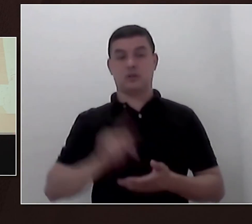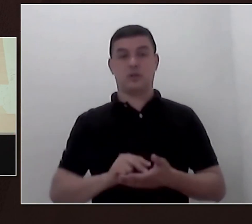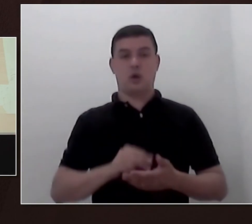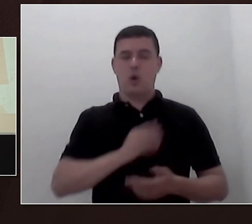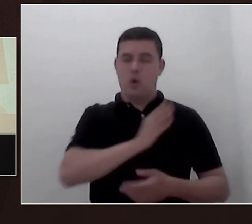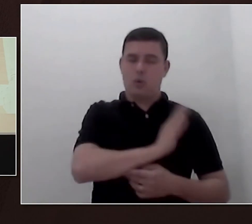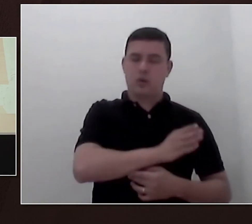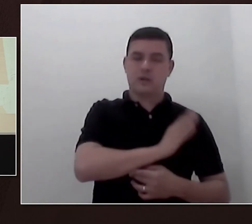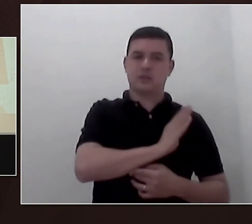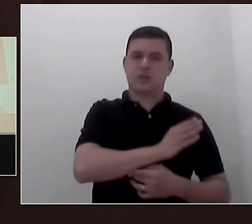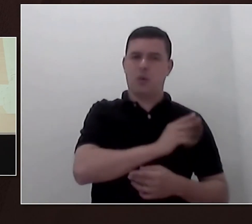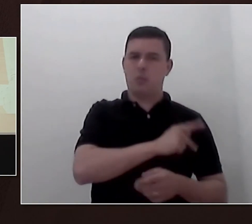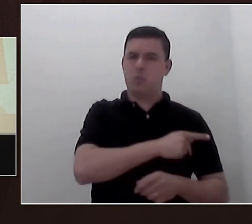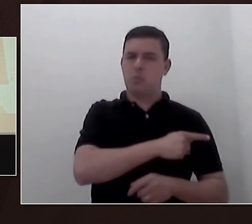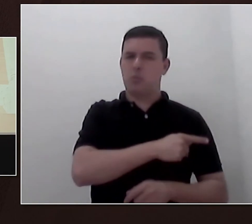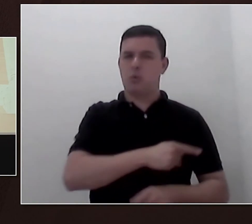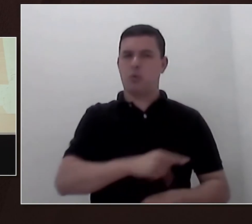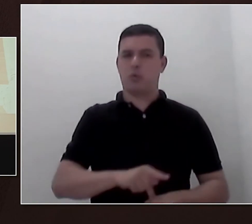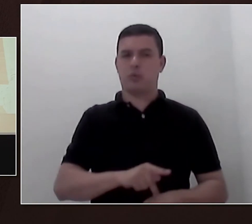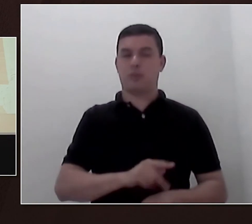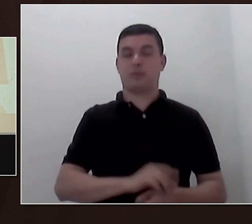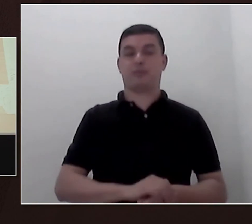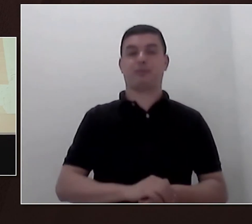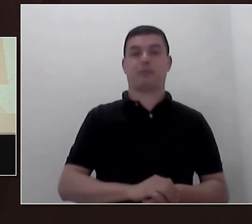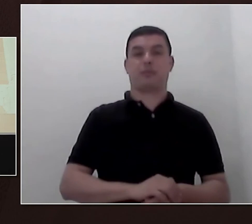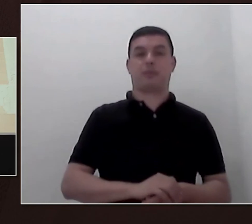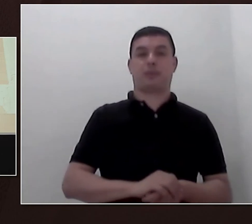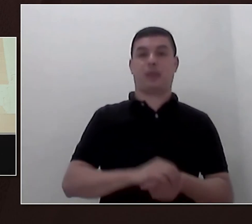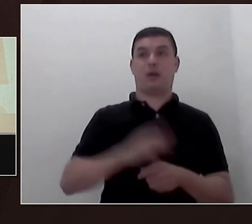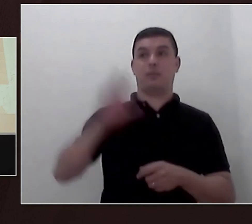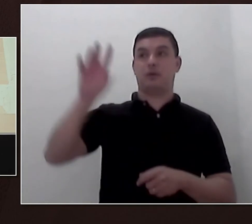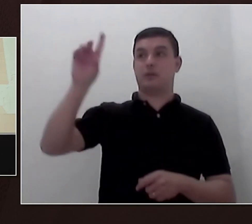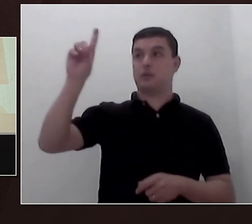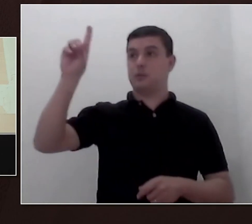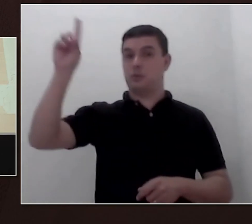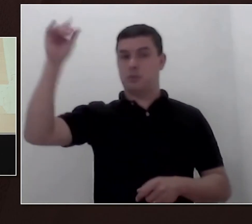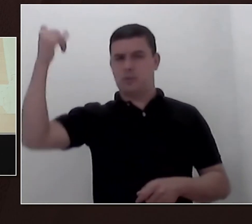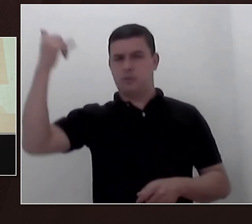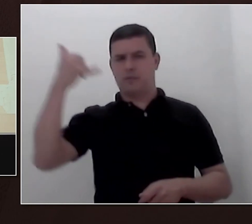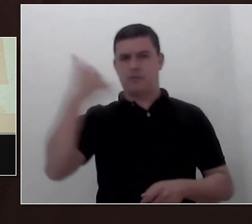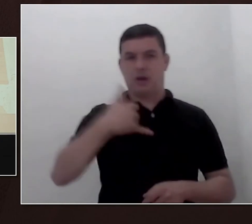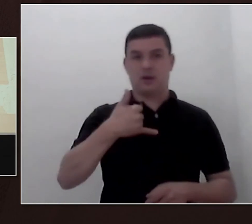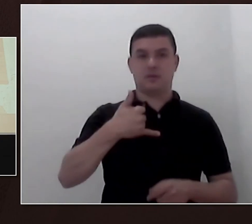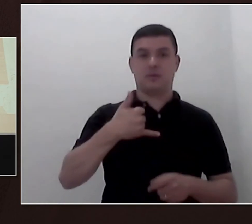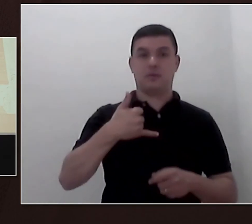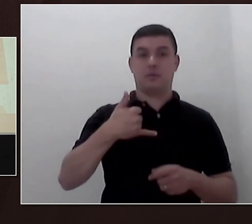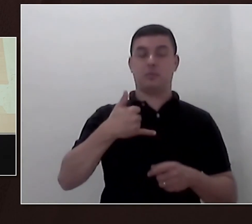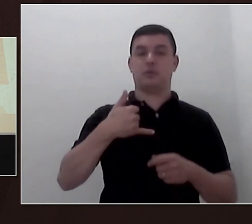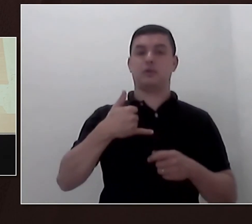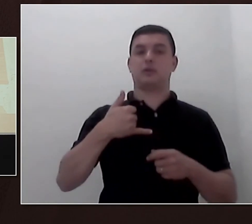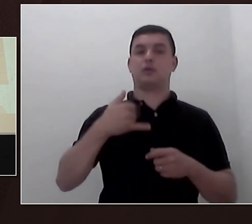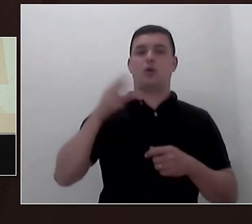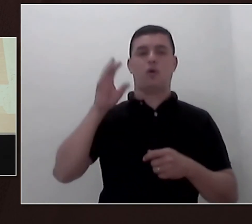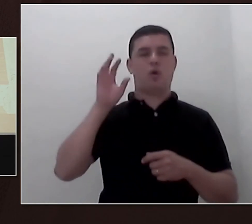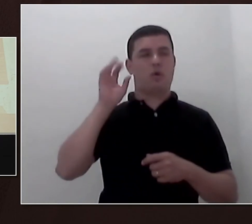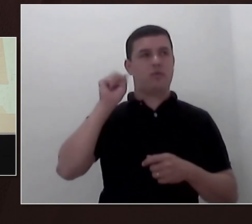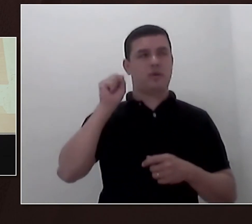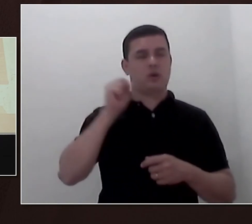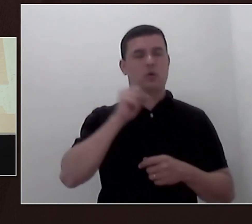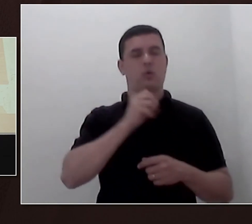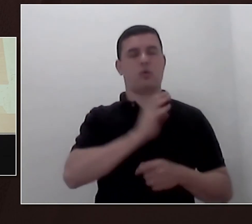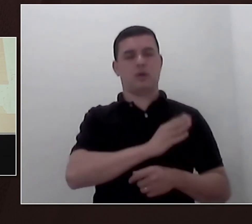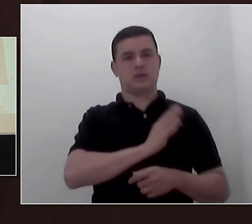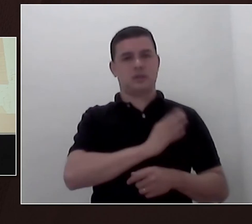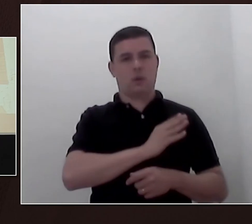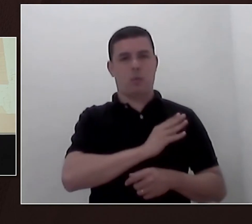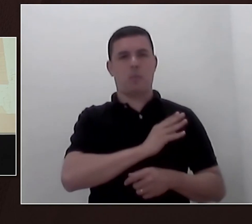correto para ouvir o que o Espírito diz às igrejas. Essa é a maneira de vencer. Você quer vencer?